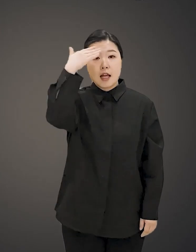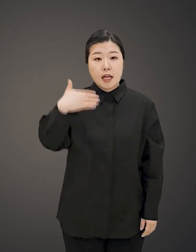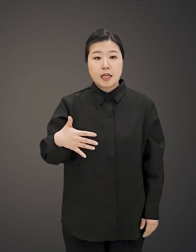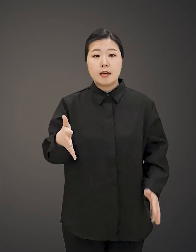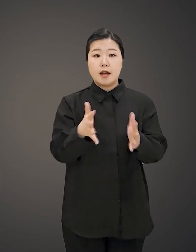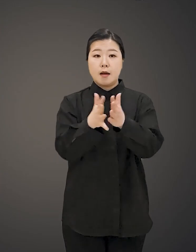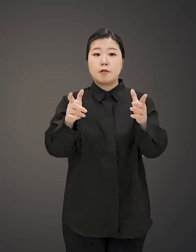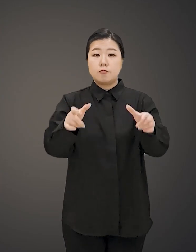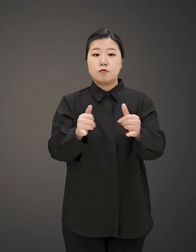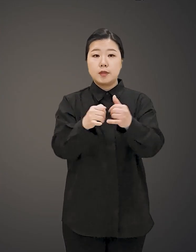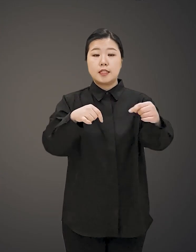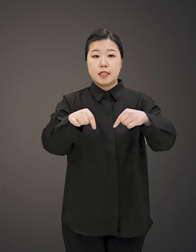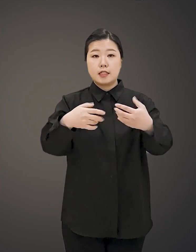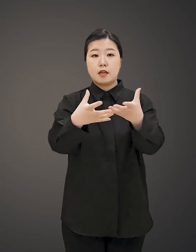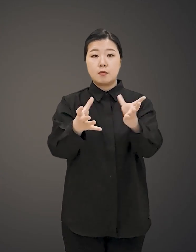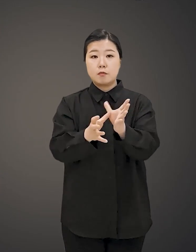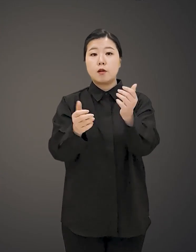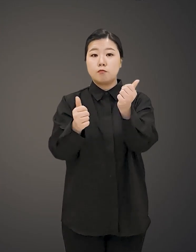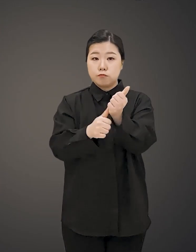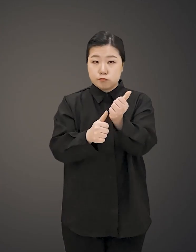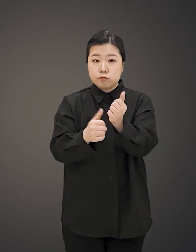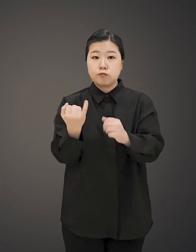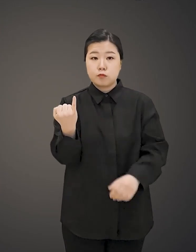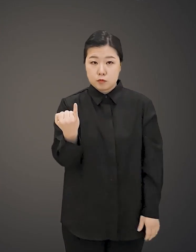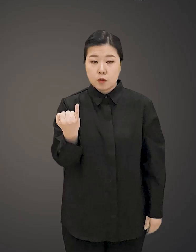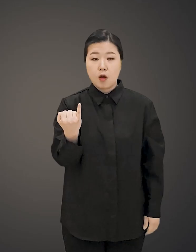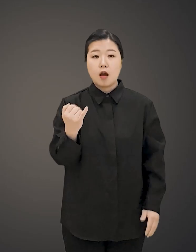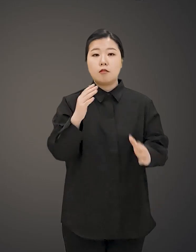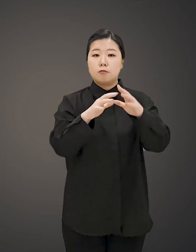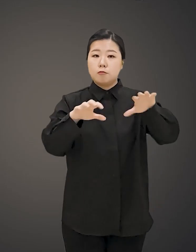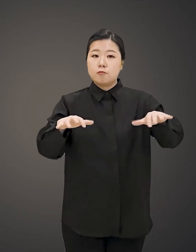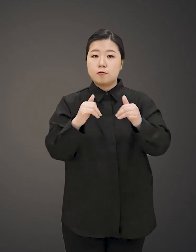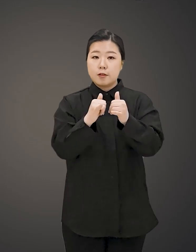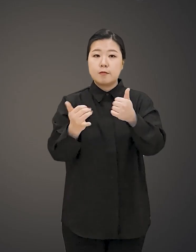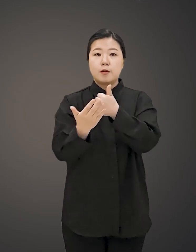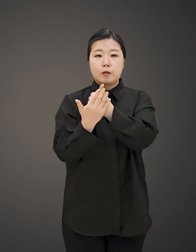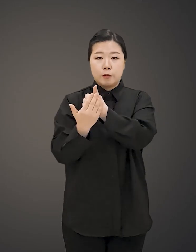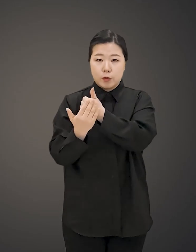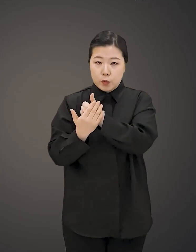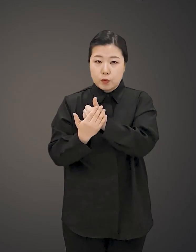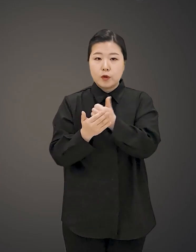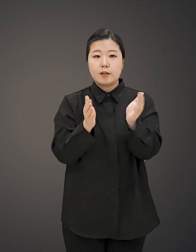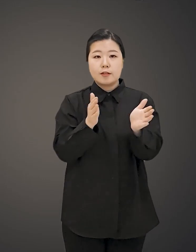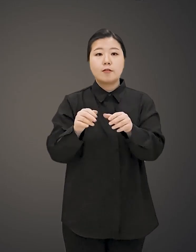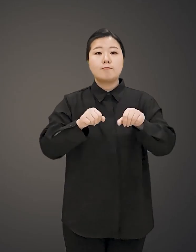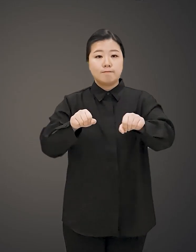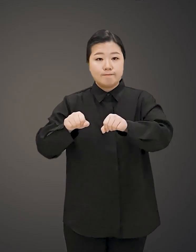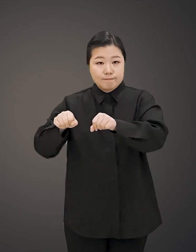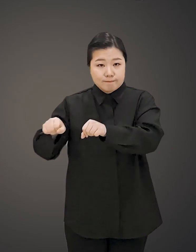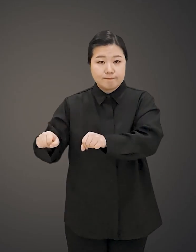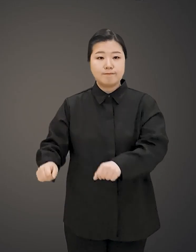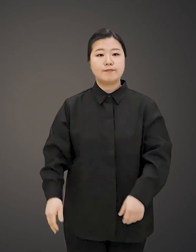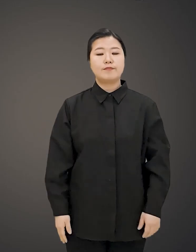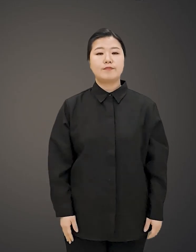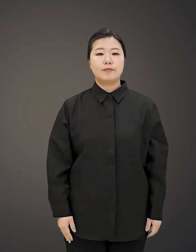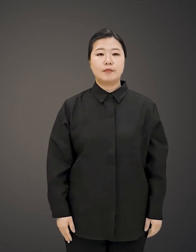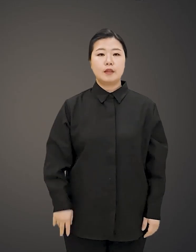그러던 중 기대치 않게 단지 주민자치회 부회장과 이웃의 도움을 받게 되고,